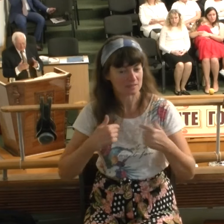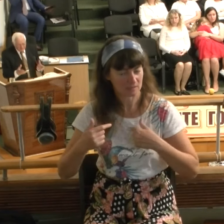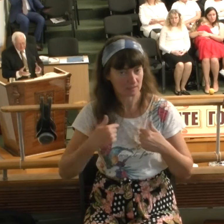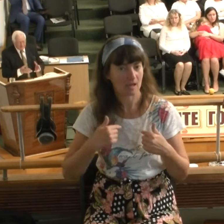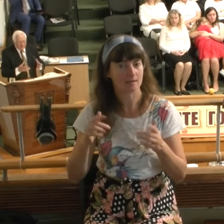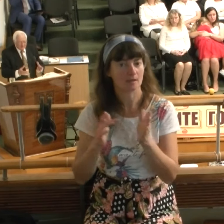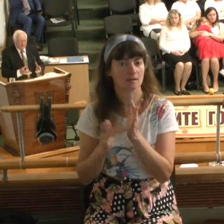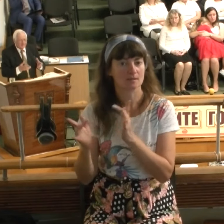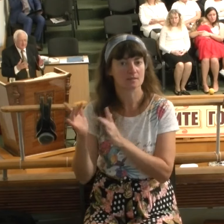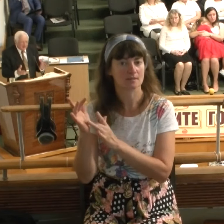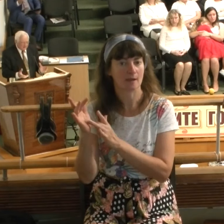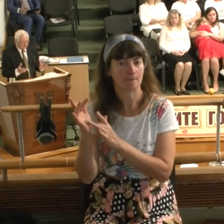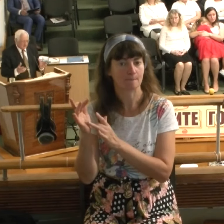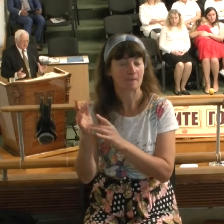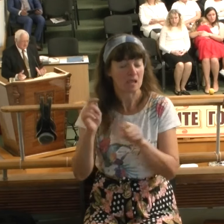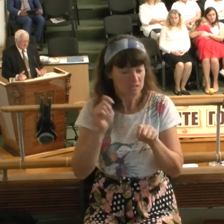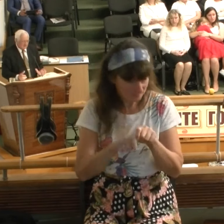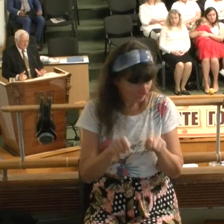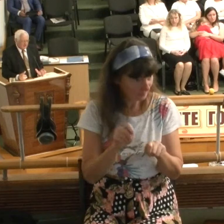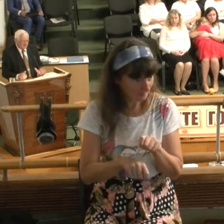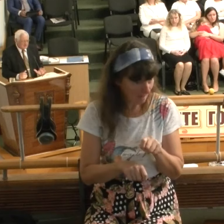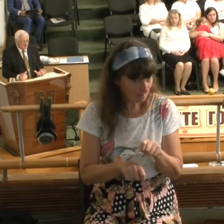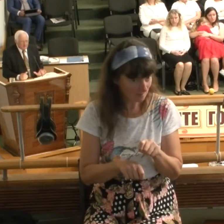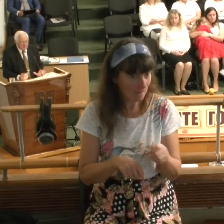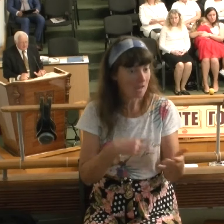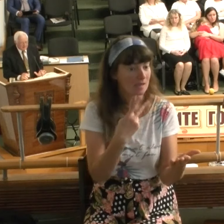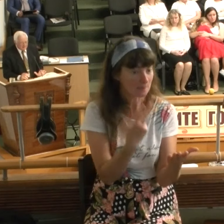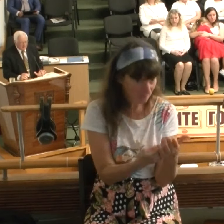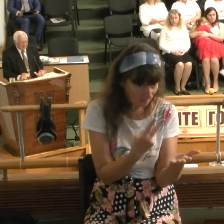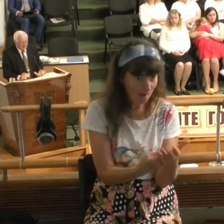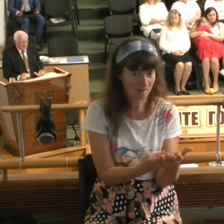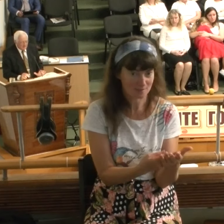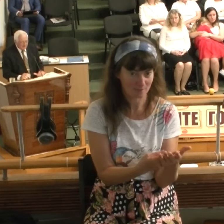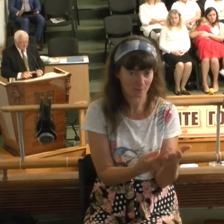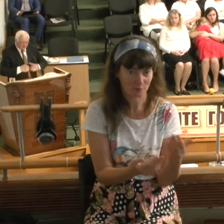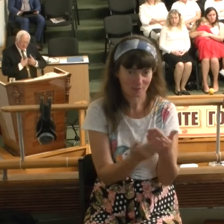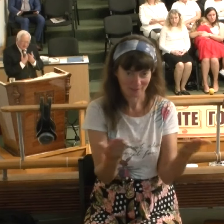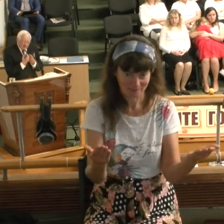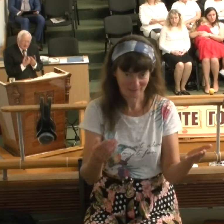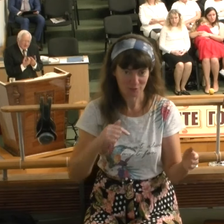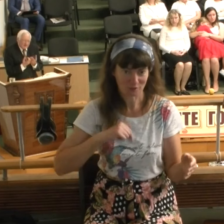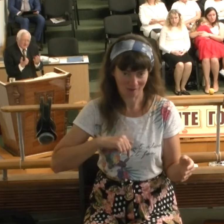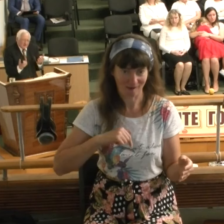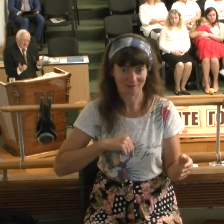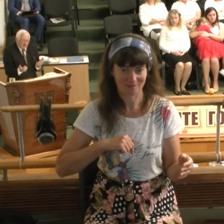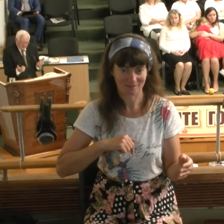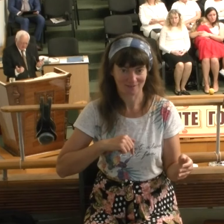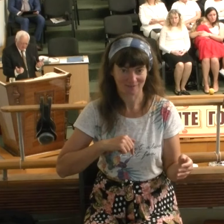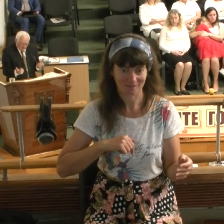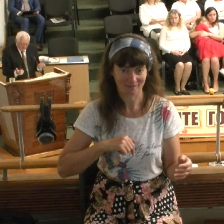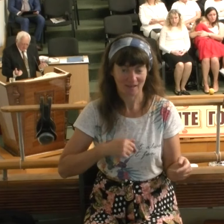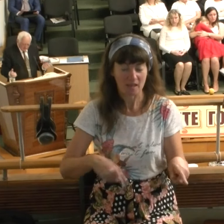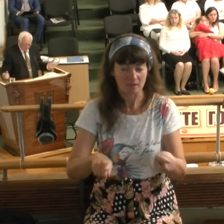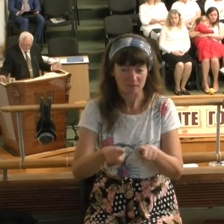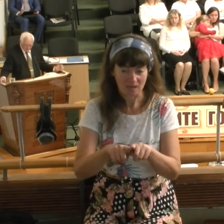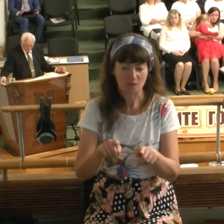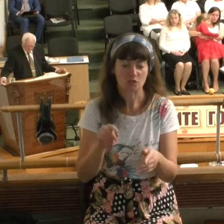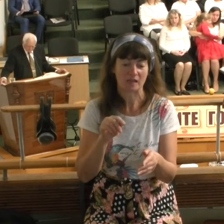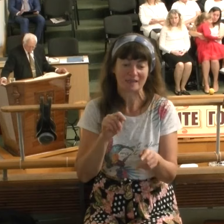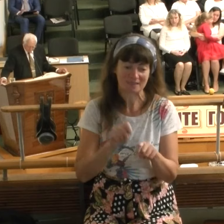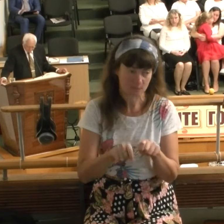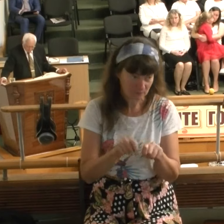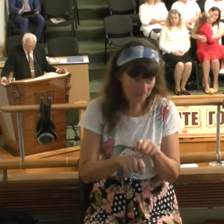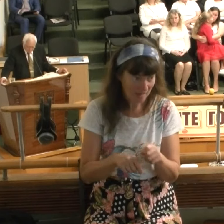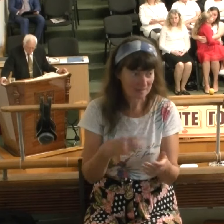испытаниях. Испытания как раз и показывают, на что мы годимся. Они показали весь его характер. И